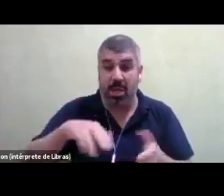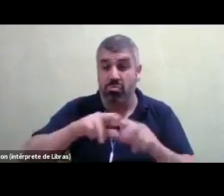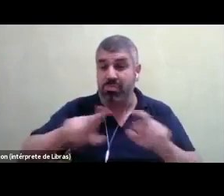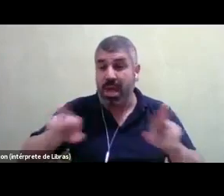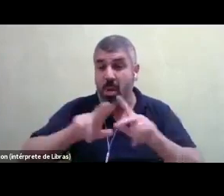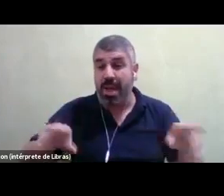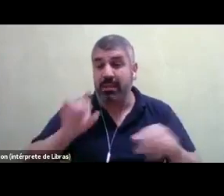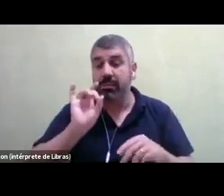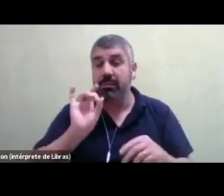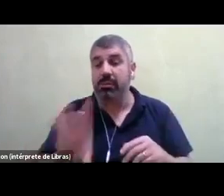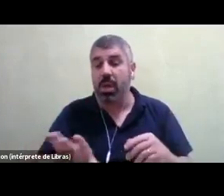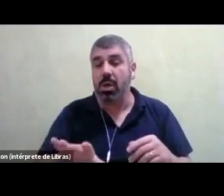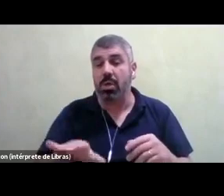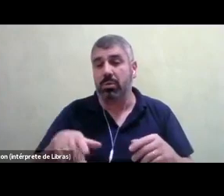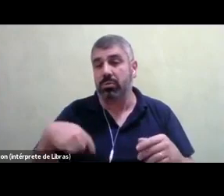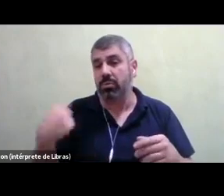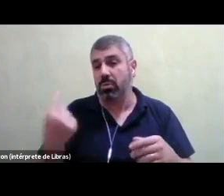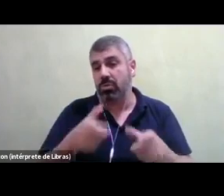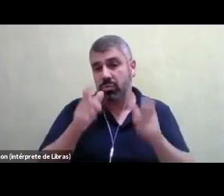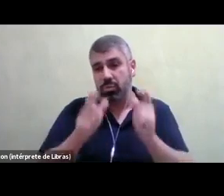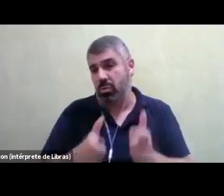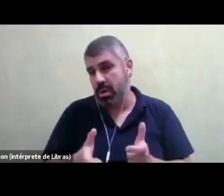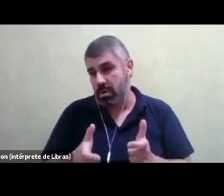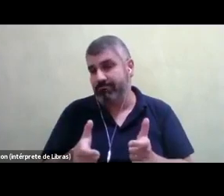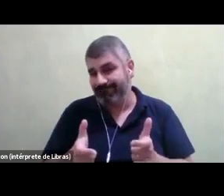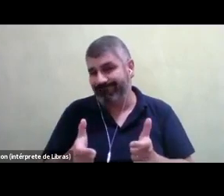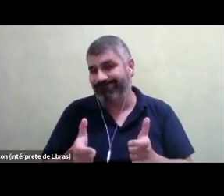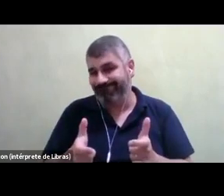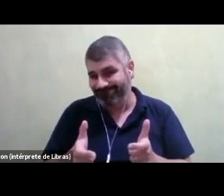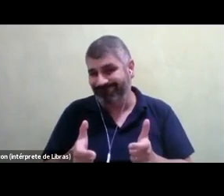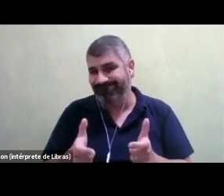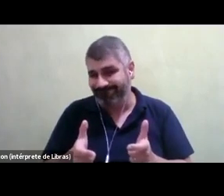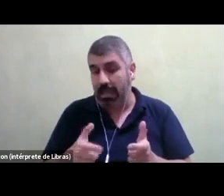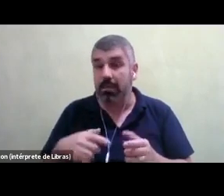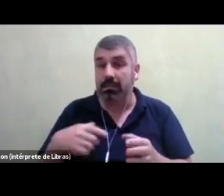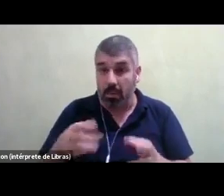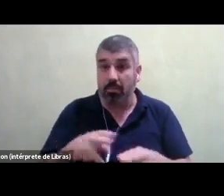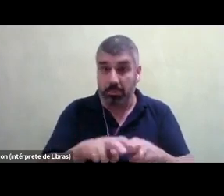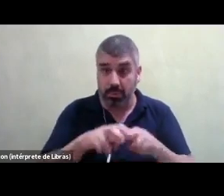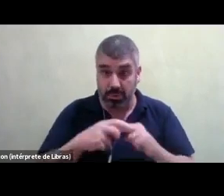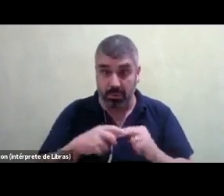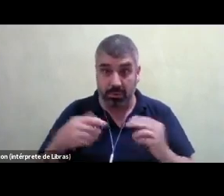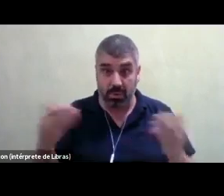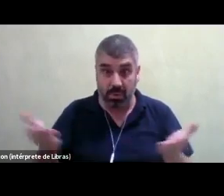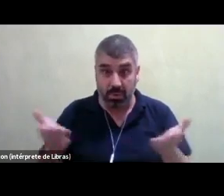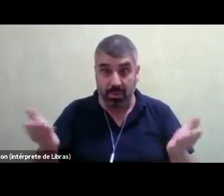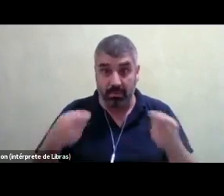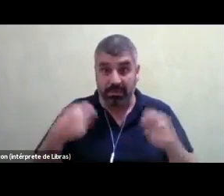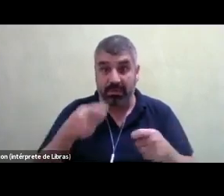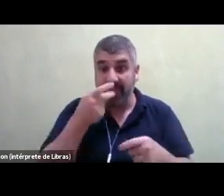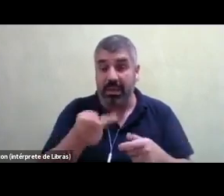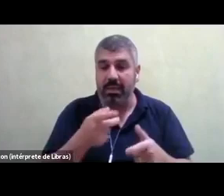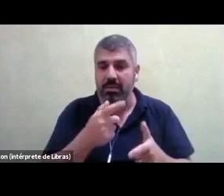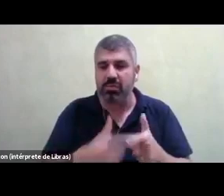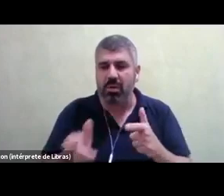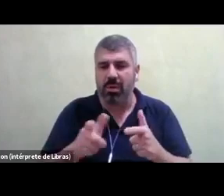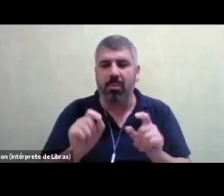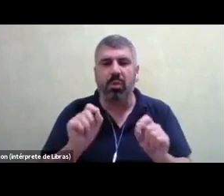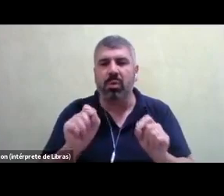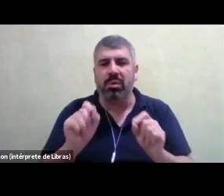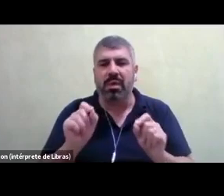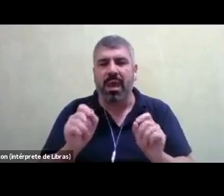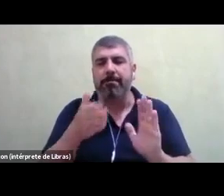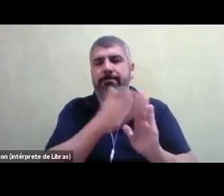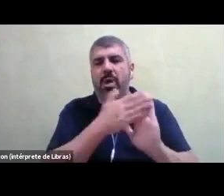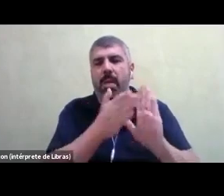do nosso lugar específico. Eu acho que é por conta disso que agora a gente precisa falar um pouco daquilo que são as